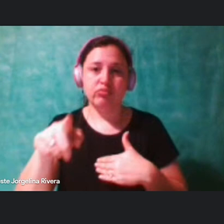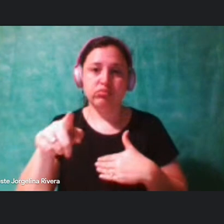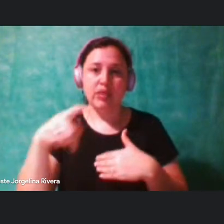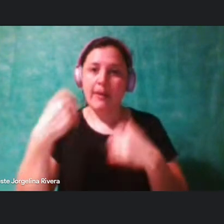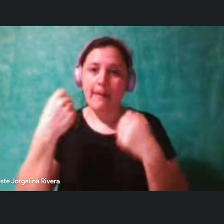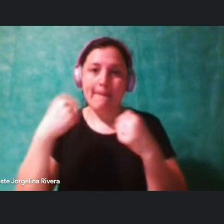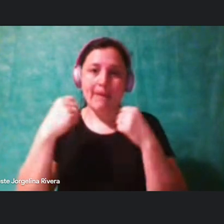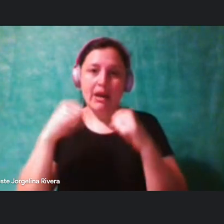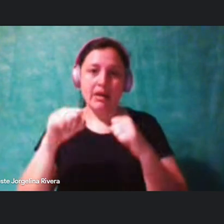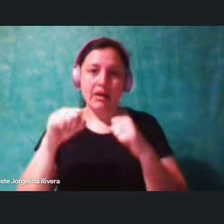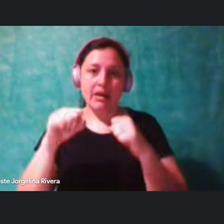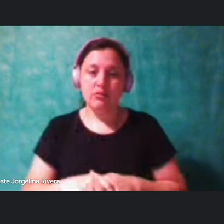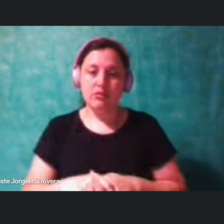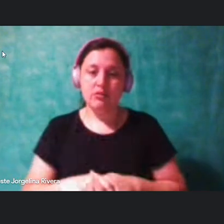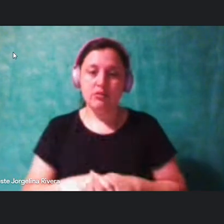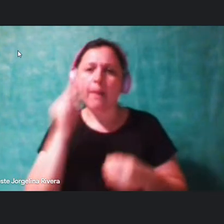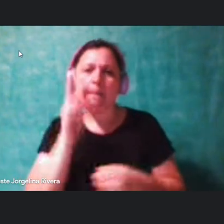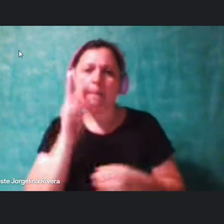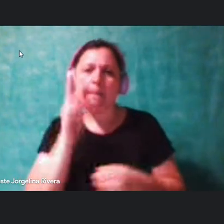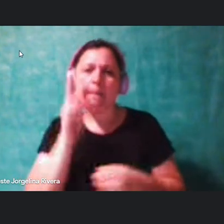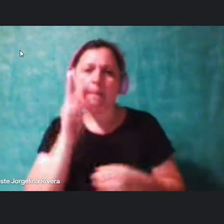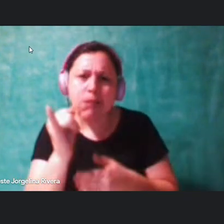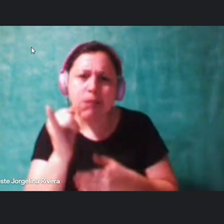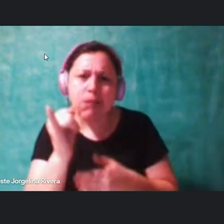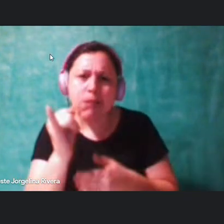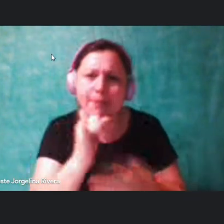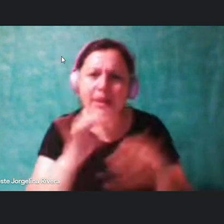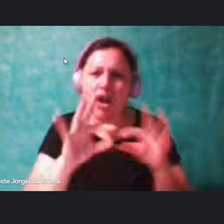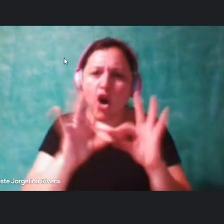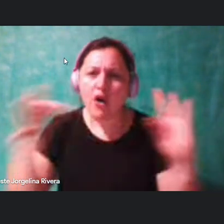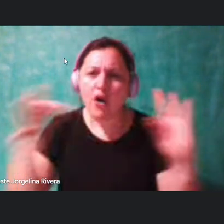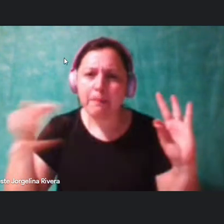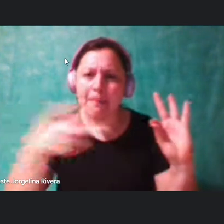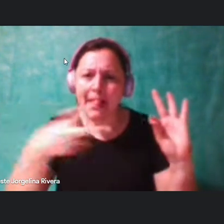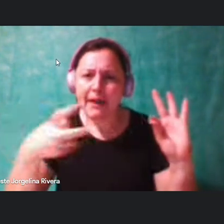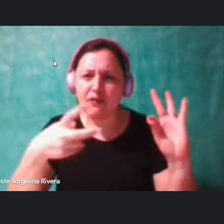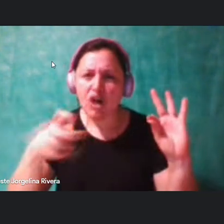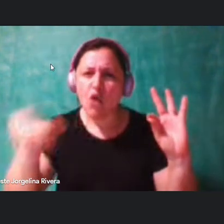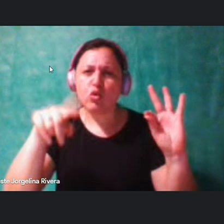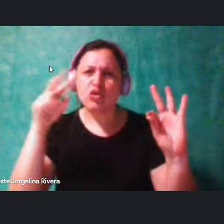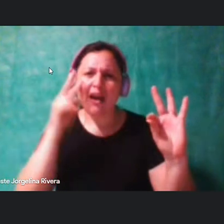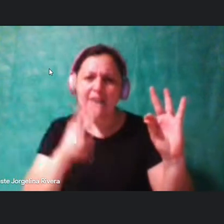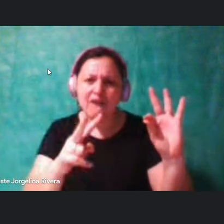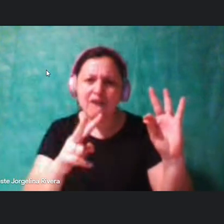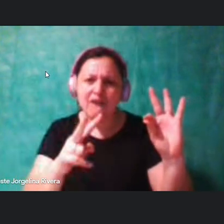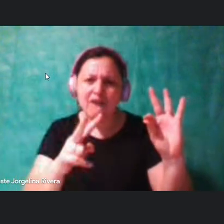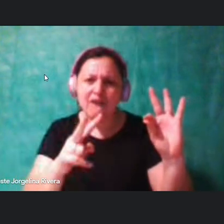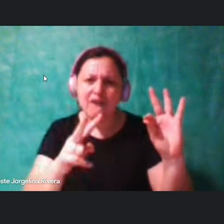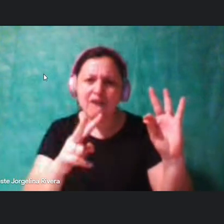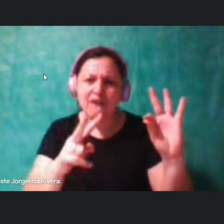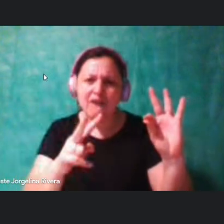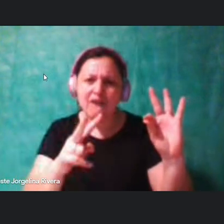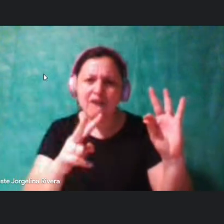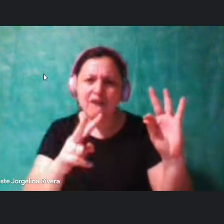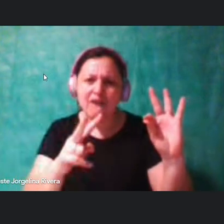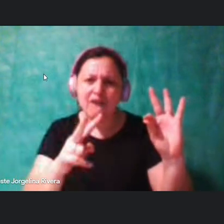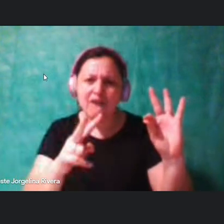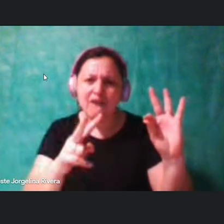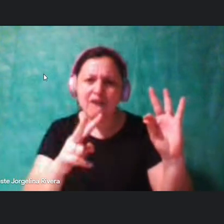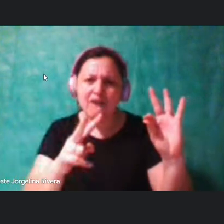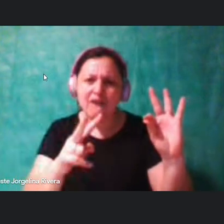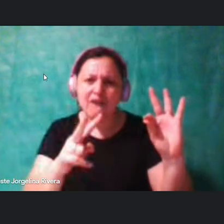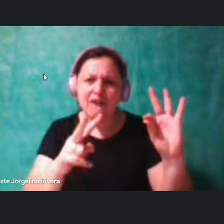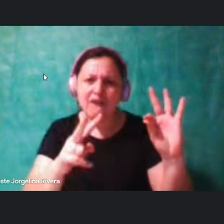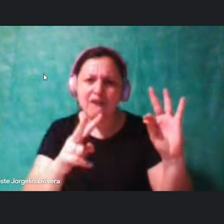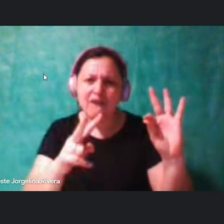Identificar las frases verbales, decir de qué tipo de verbos las componen. Como vimos ahí, está, es solo el verbo principal